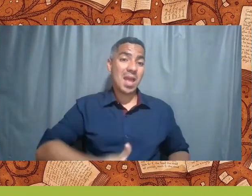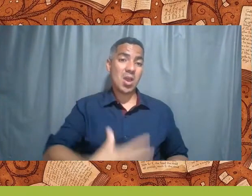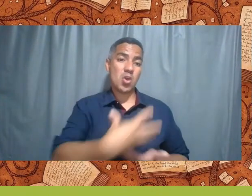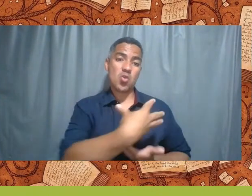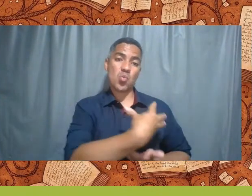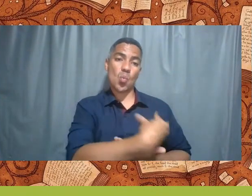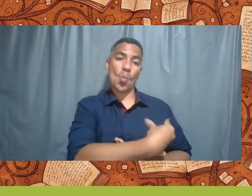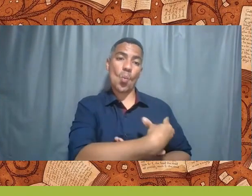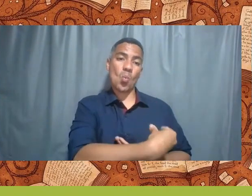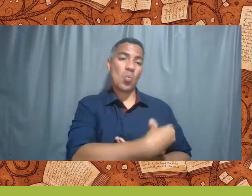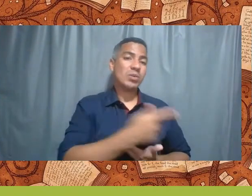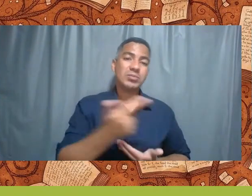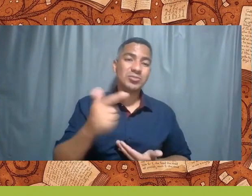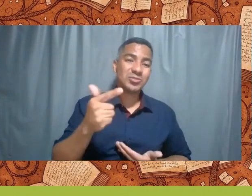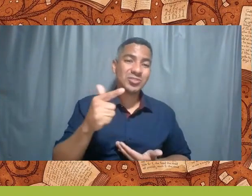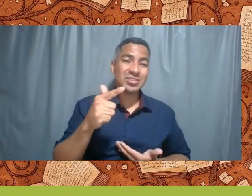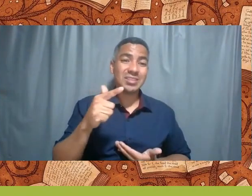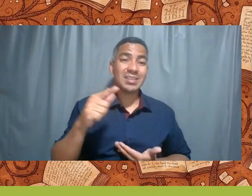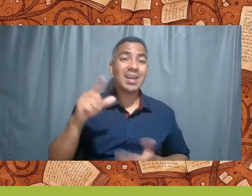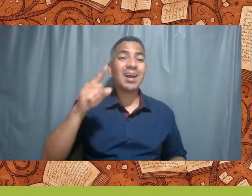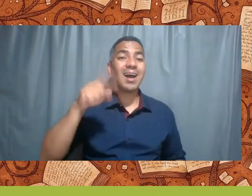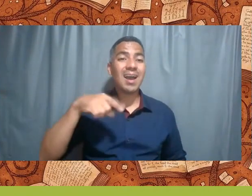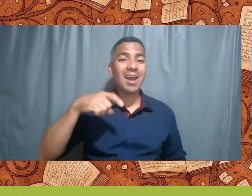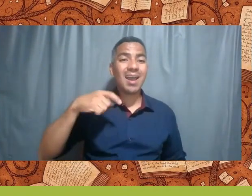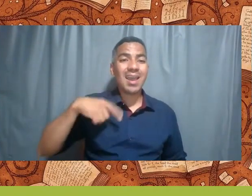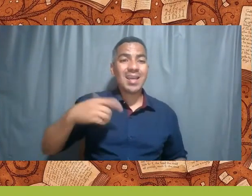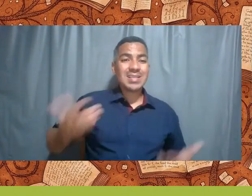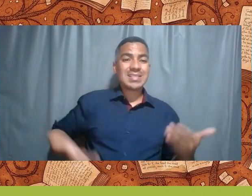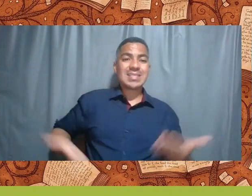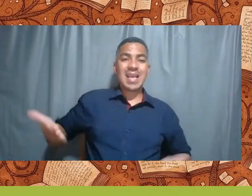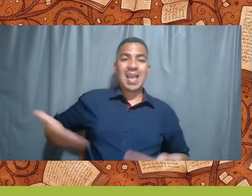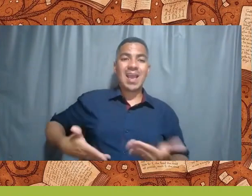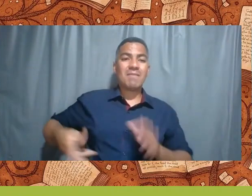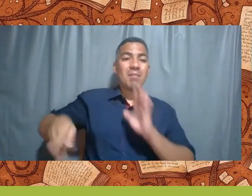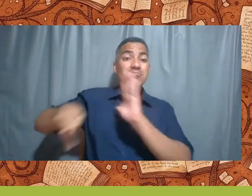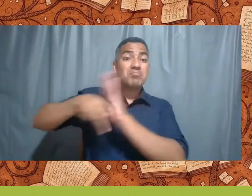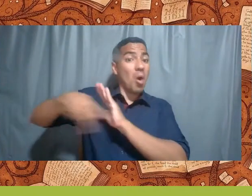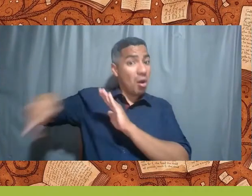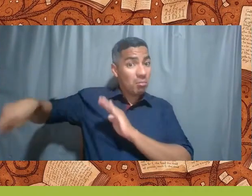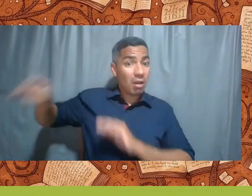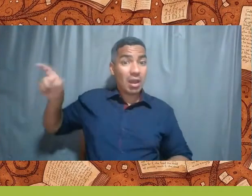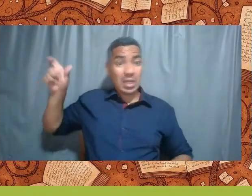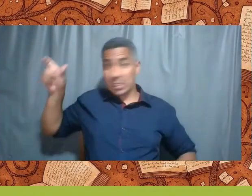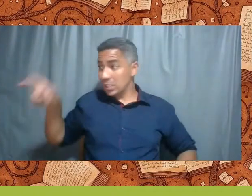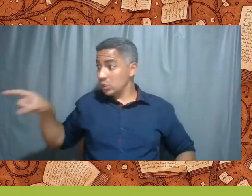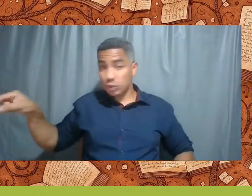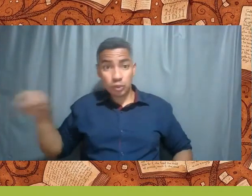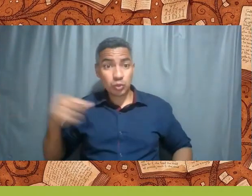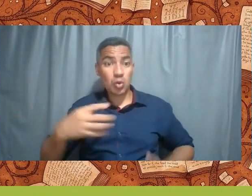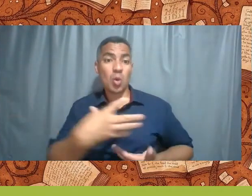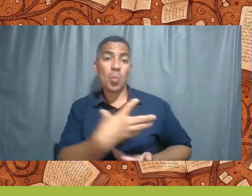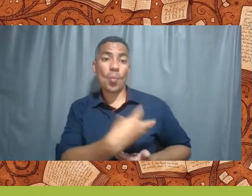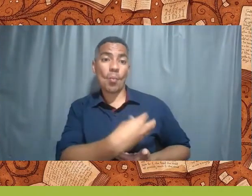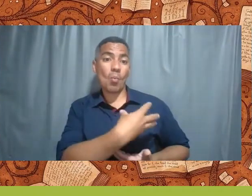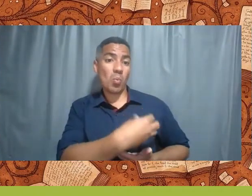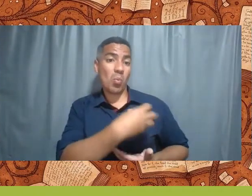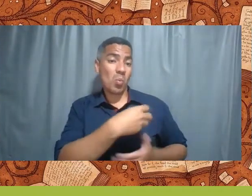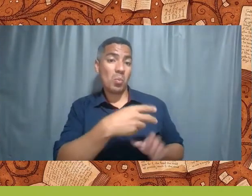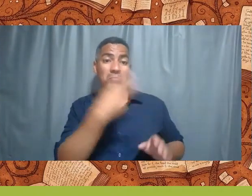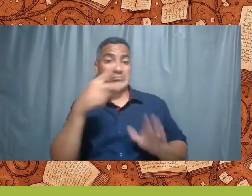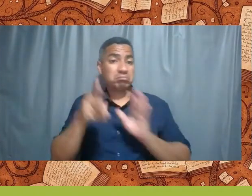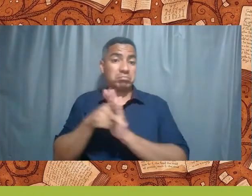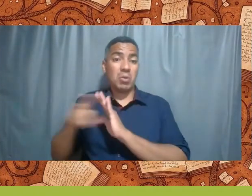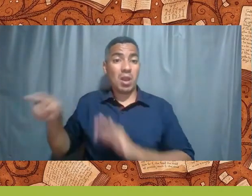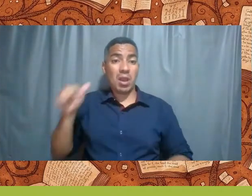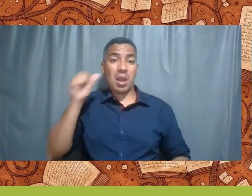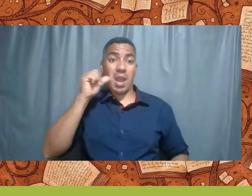as amas de leite, né? E essas amas de leite foram esquecidas e mesmo recalcadas, né? Como